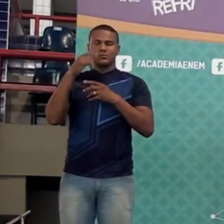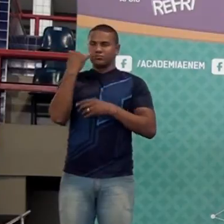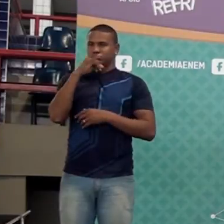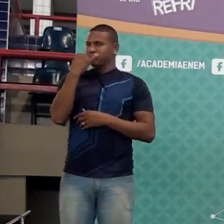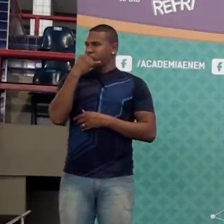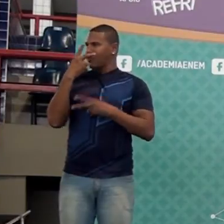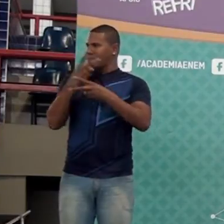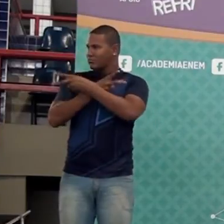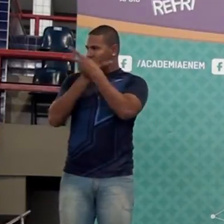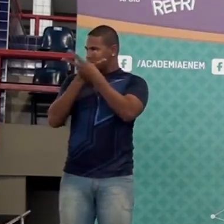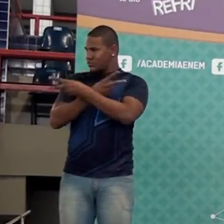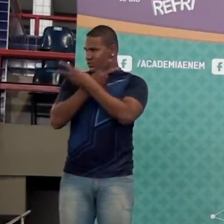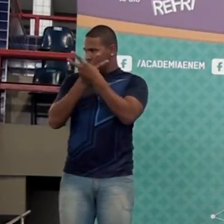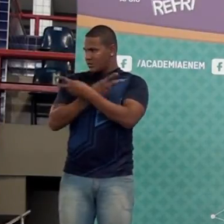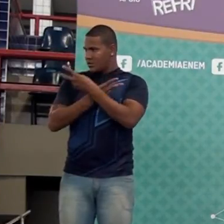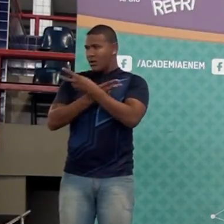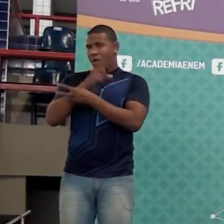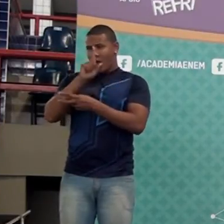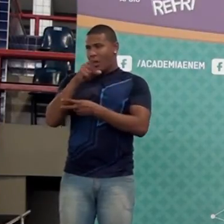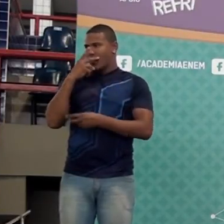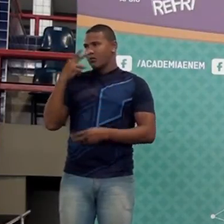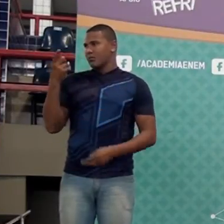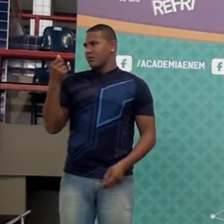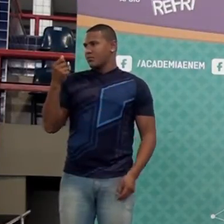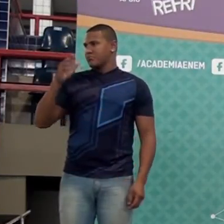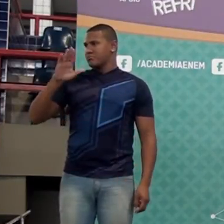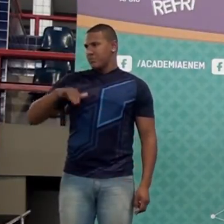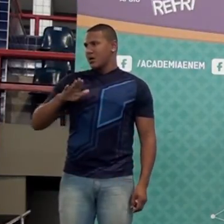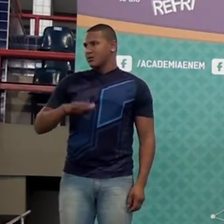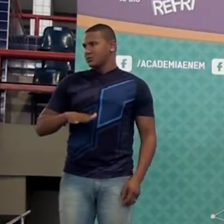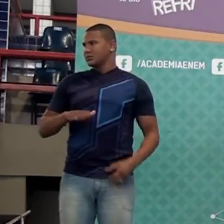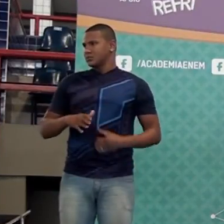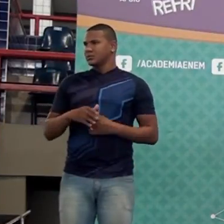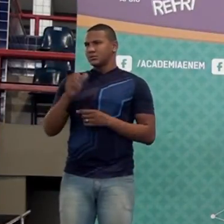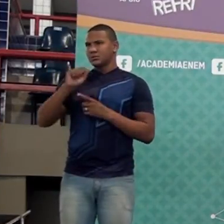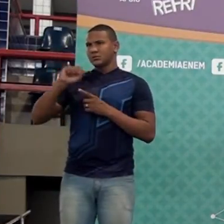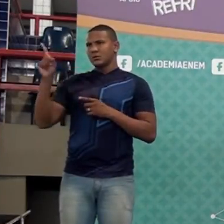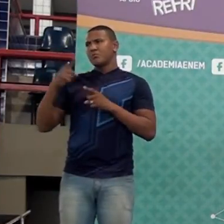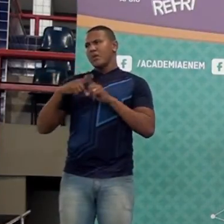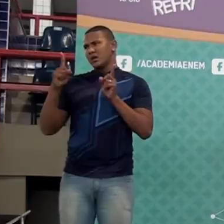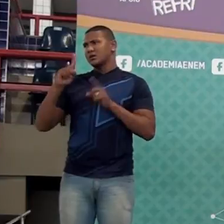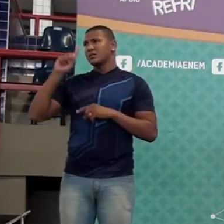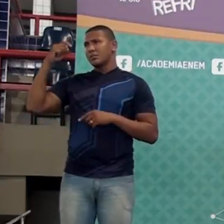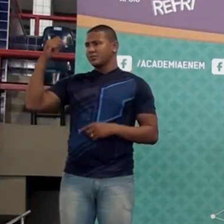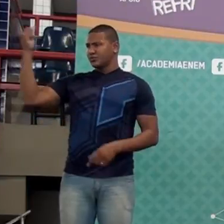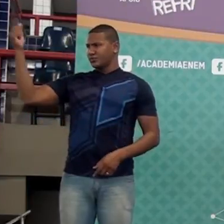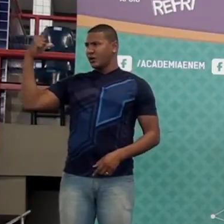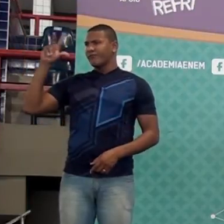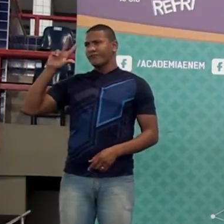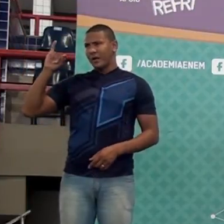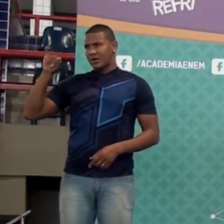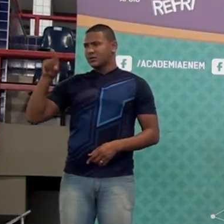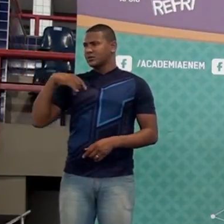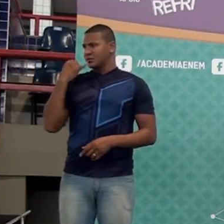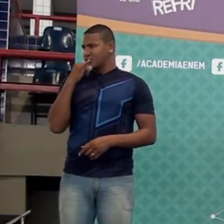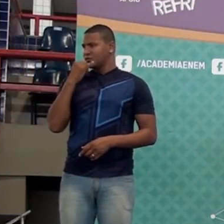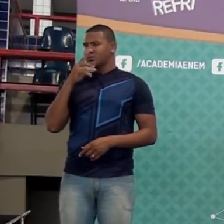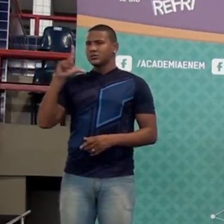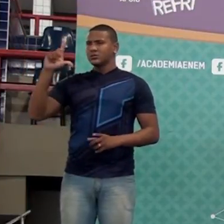a energia solar, mas com o passar dos anos a tendência é que a energia solar também diminua o seu